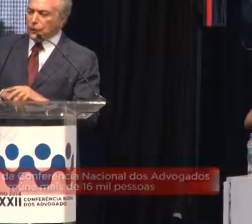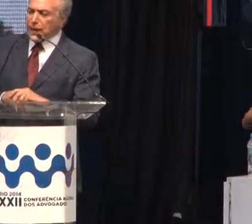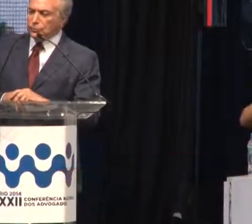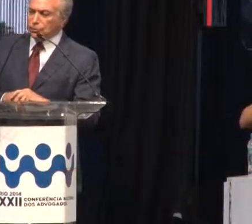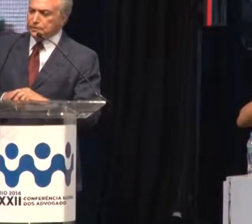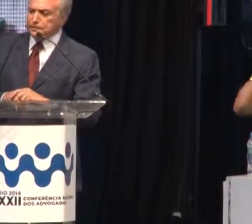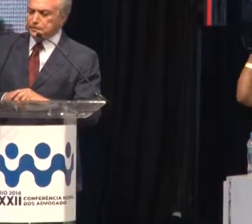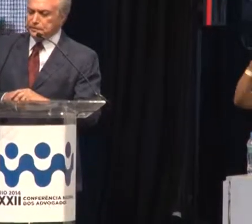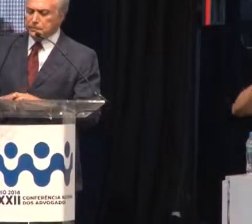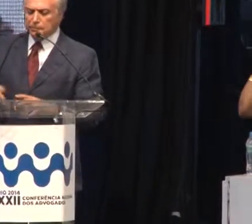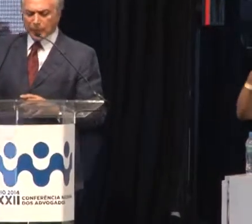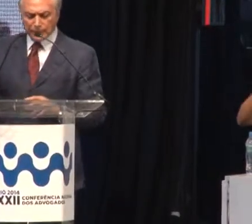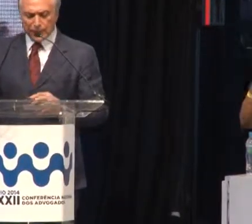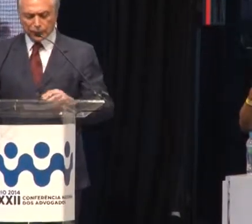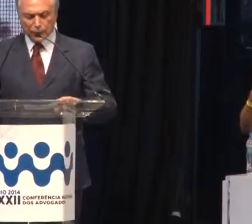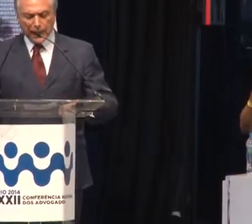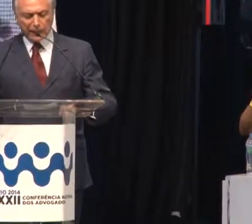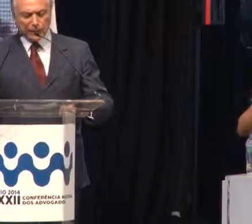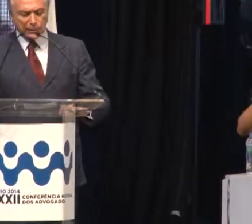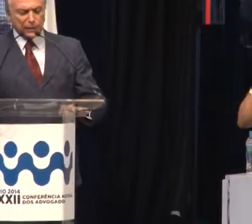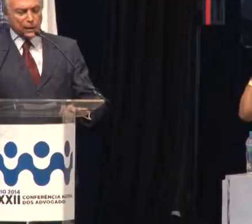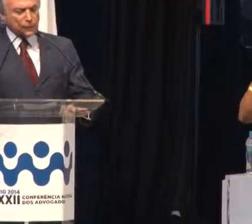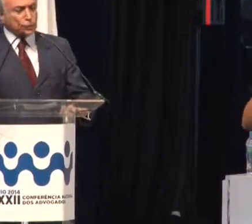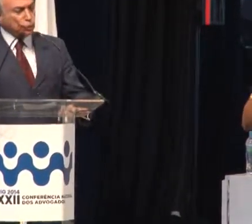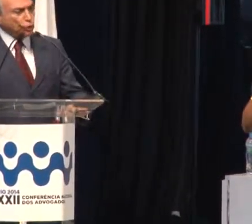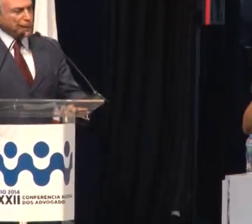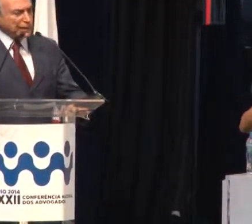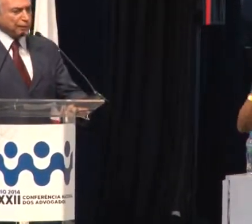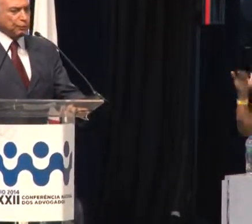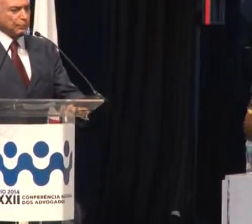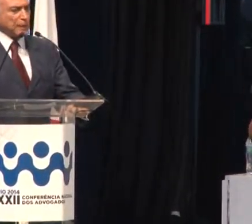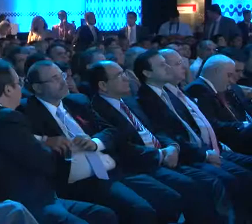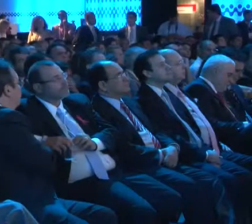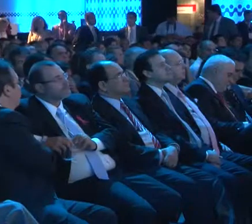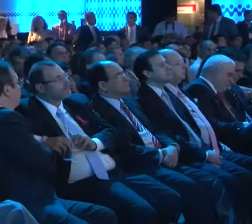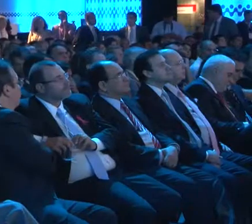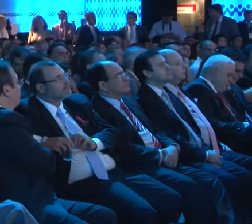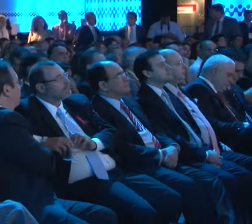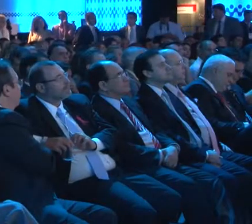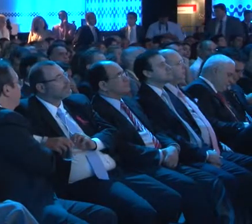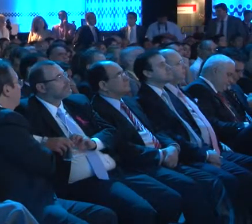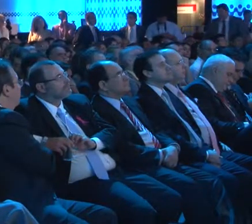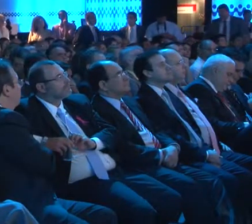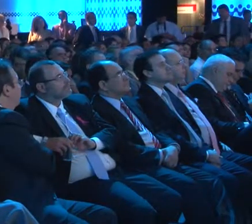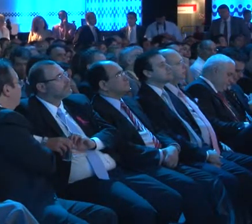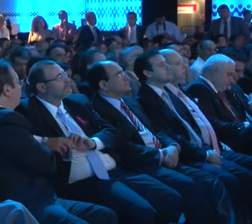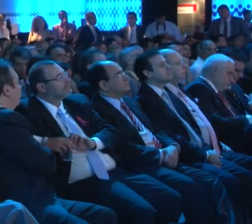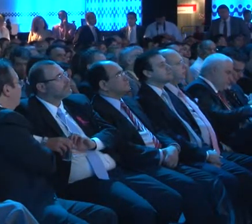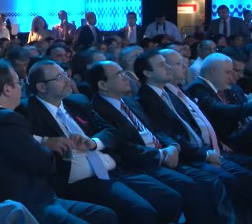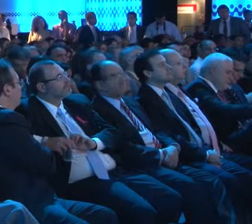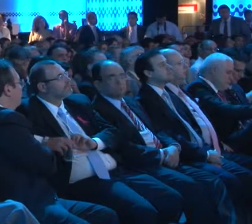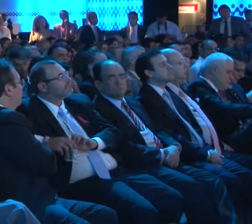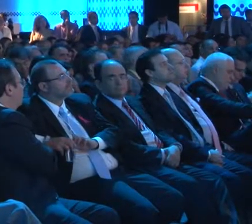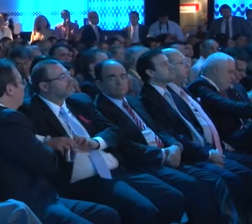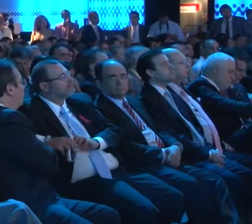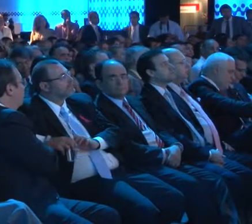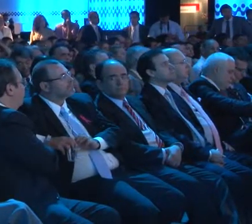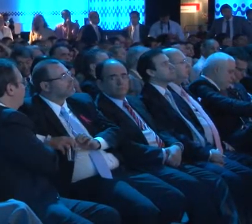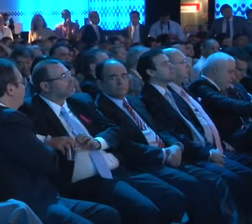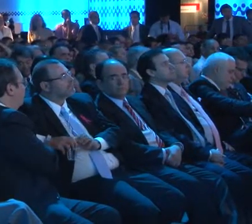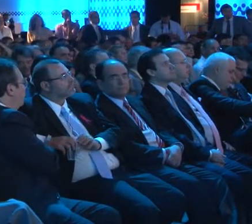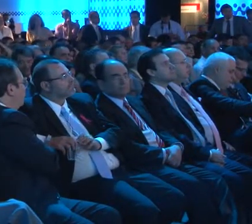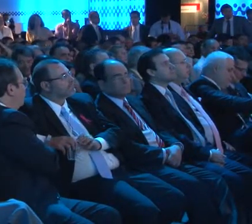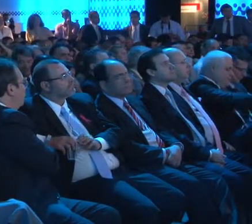dos advogados e advogadas de todo o Brasil. Em nome dos 27 presidentes de seccionais,